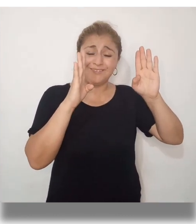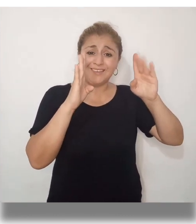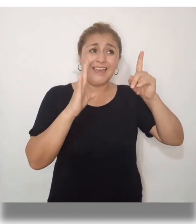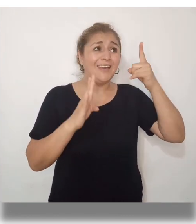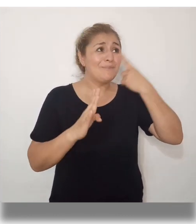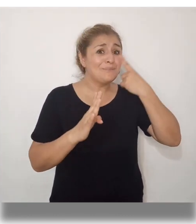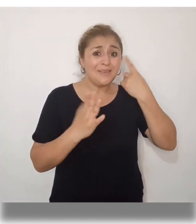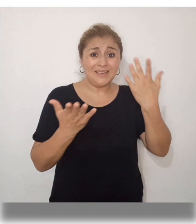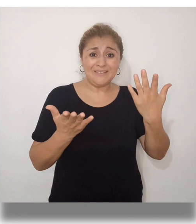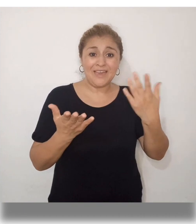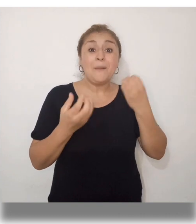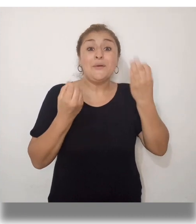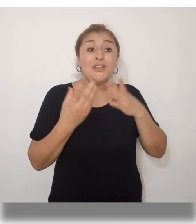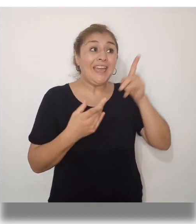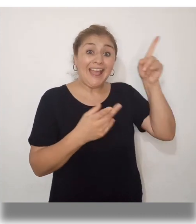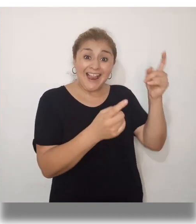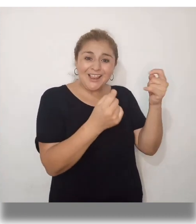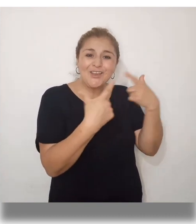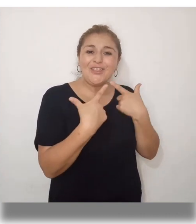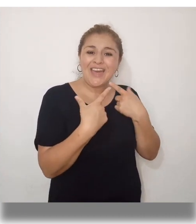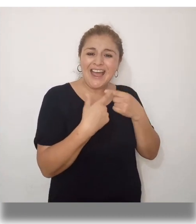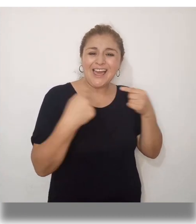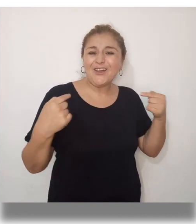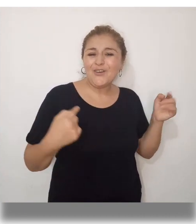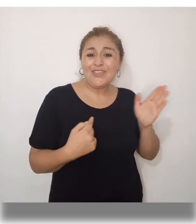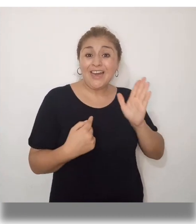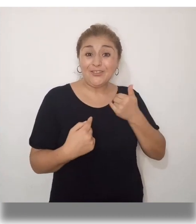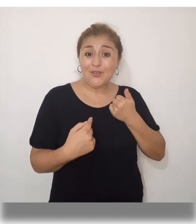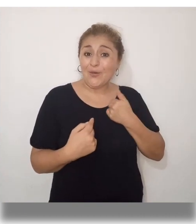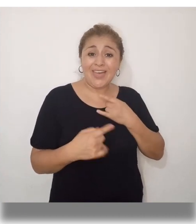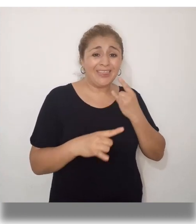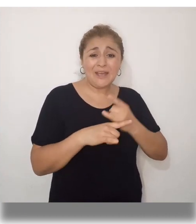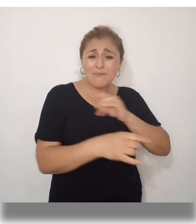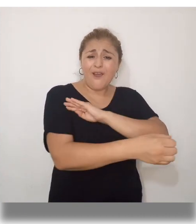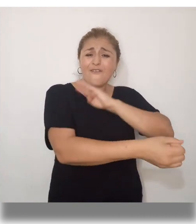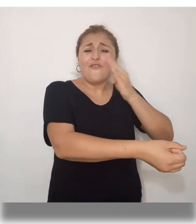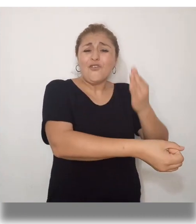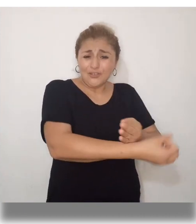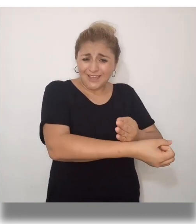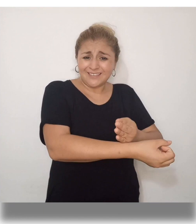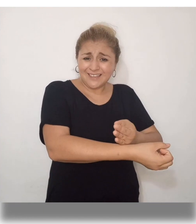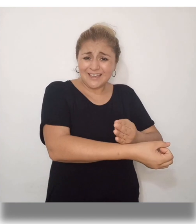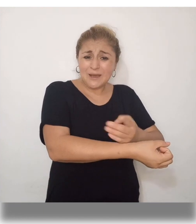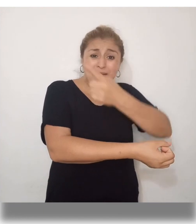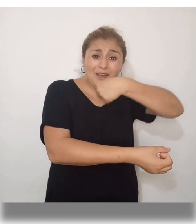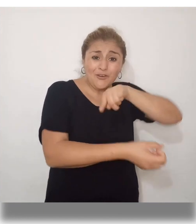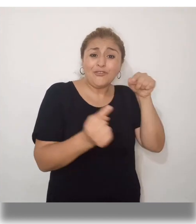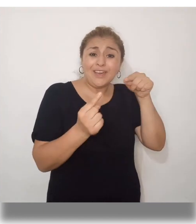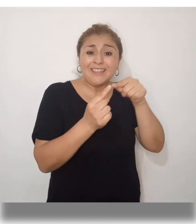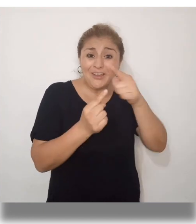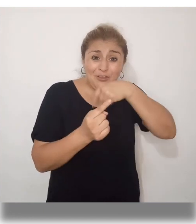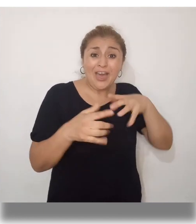que nos da todas las cosas en abundancia para que las disfrutemos